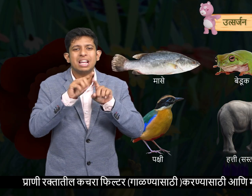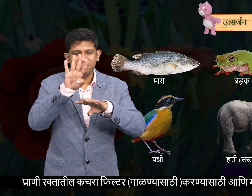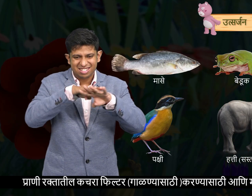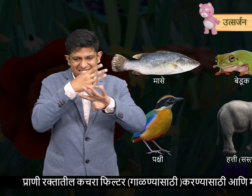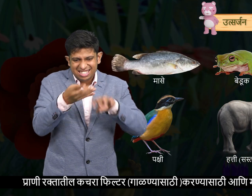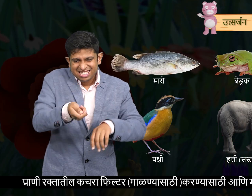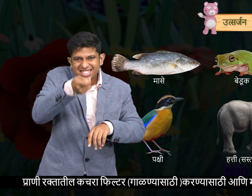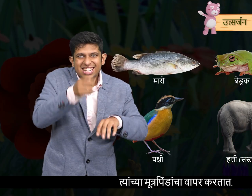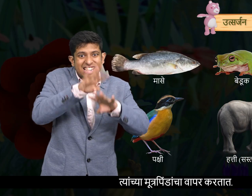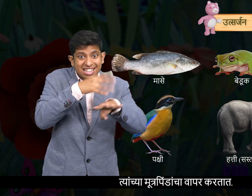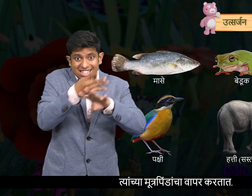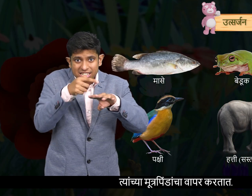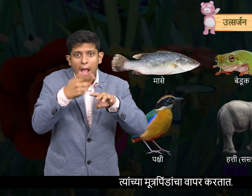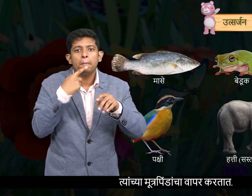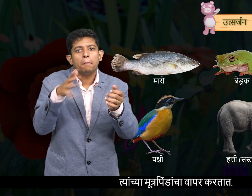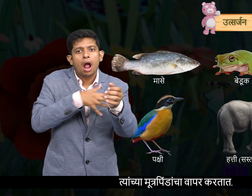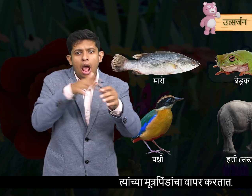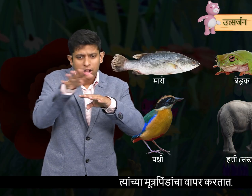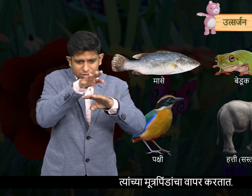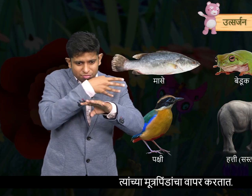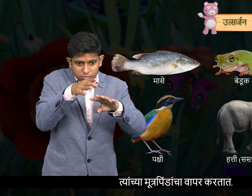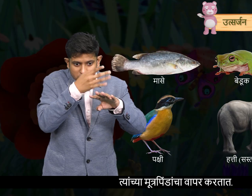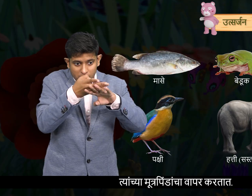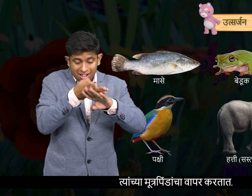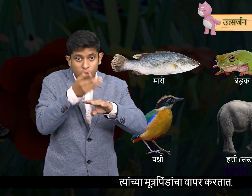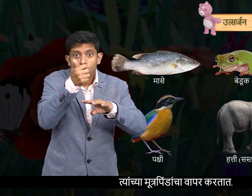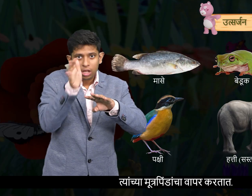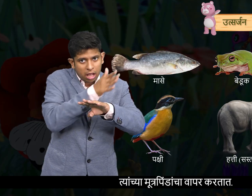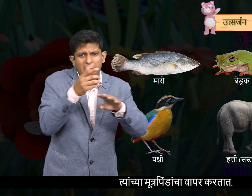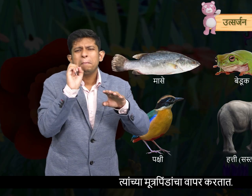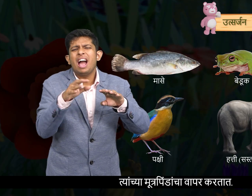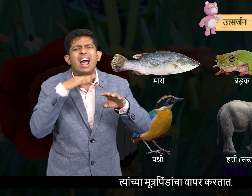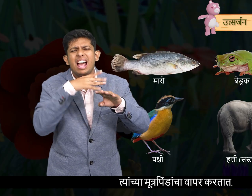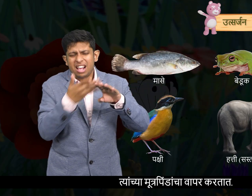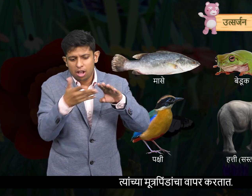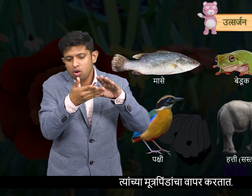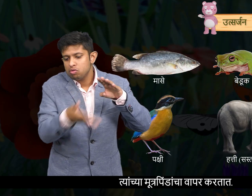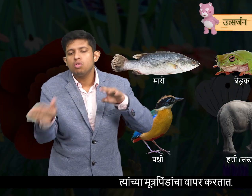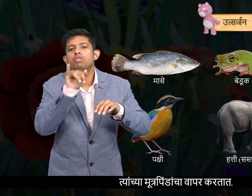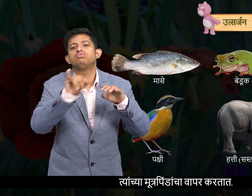तयार करण्यासाठी त्यांच्या मूत्रपिंडांचा वापर करतात.